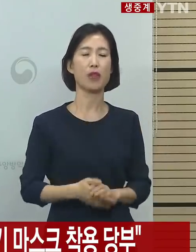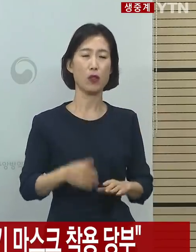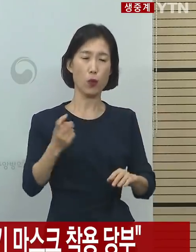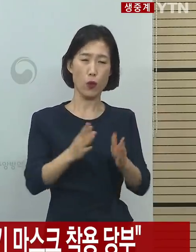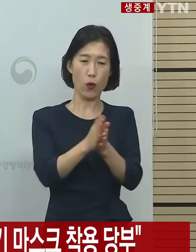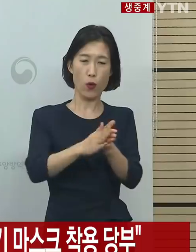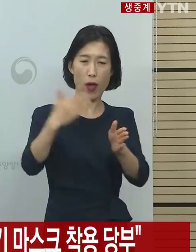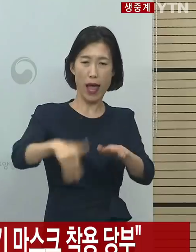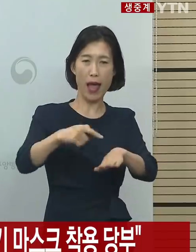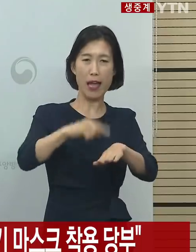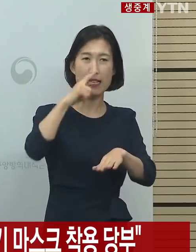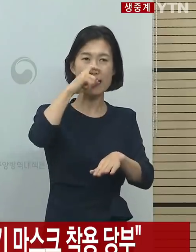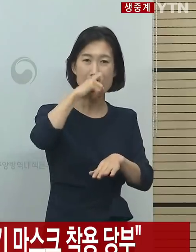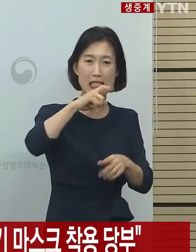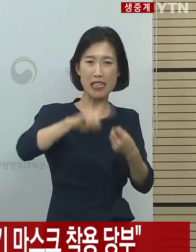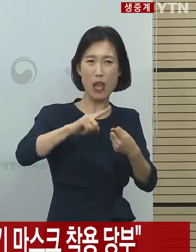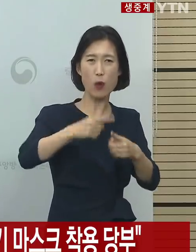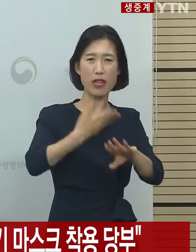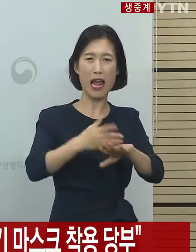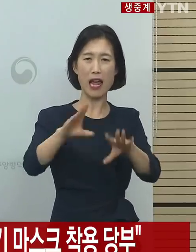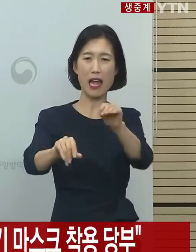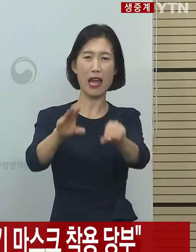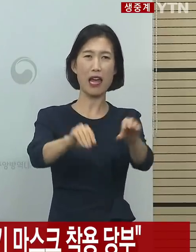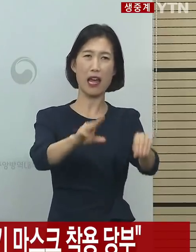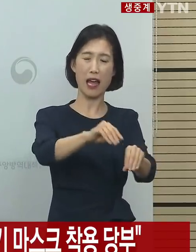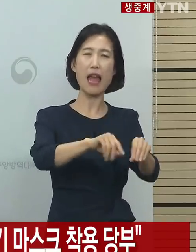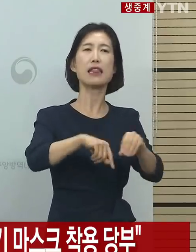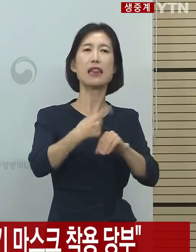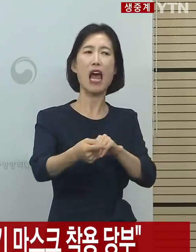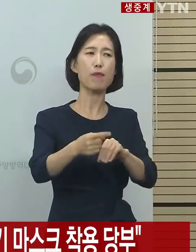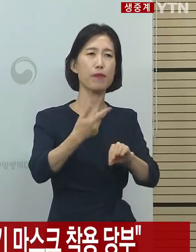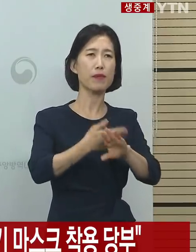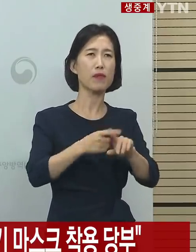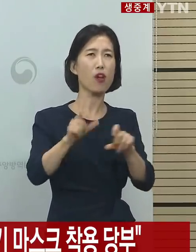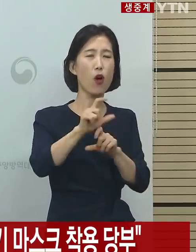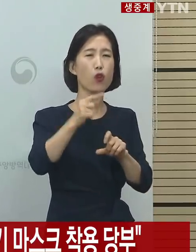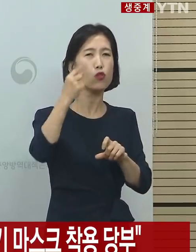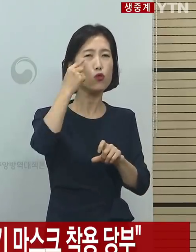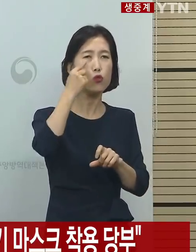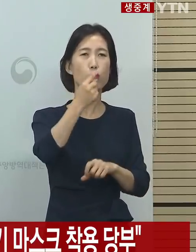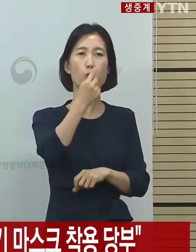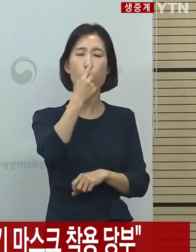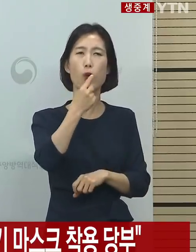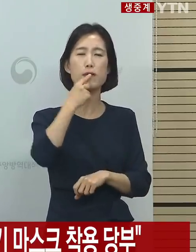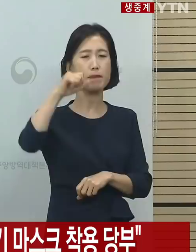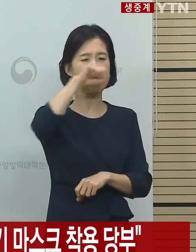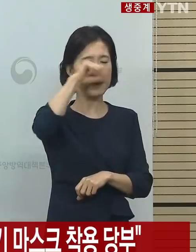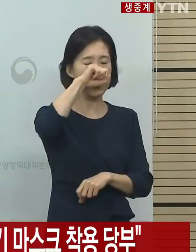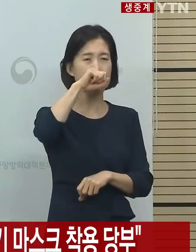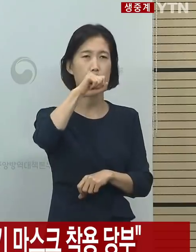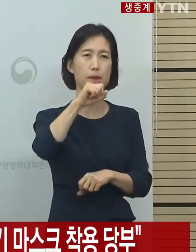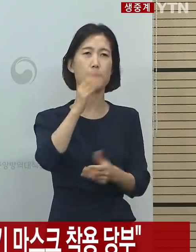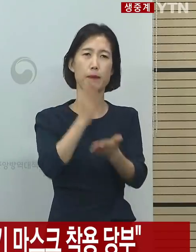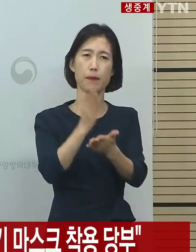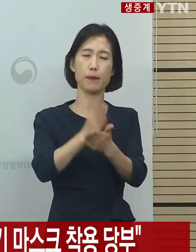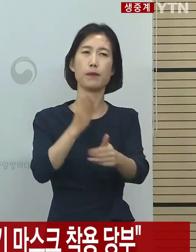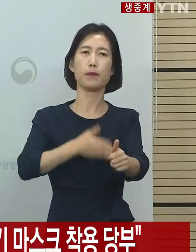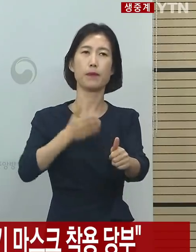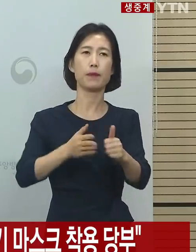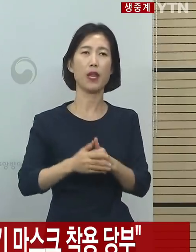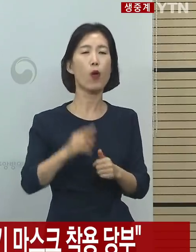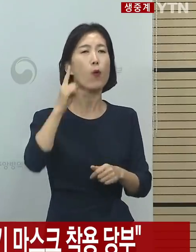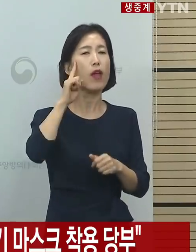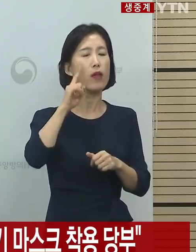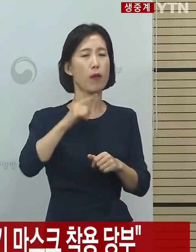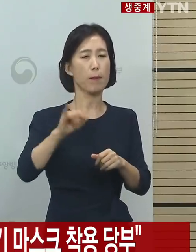않은 손으로 주변의 환경을 접촉했던 손으로는 가급적이면 눈, 코, 입을 만지지 않도록 대부분의